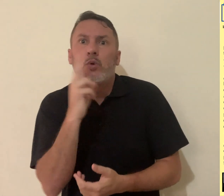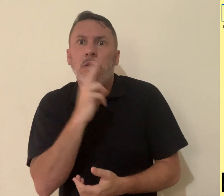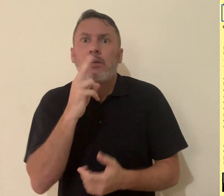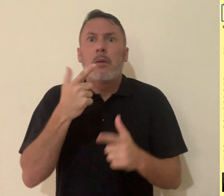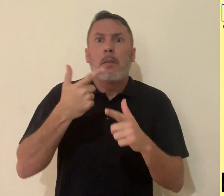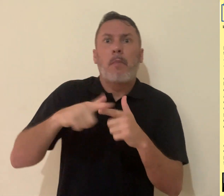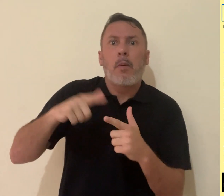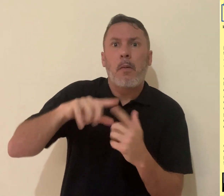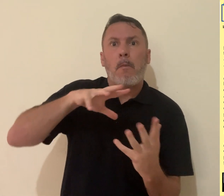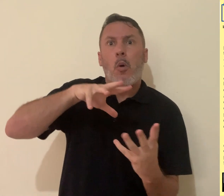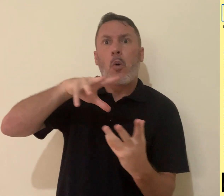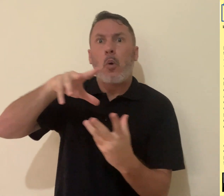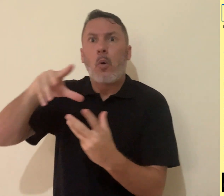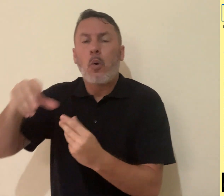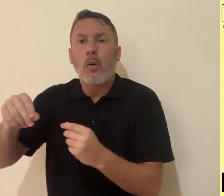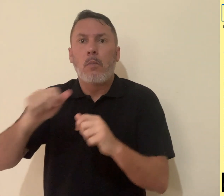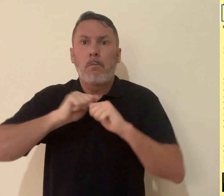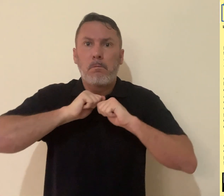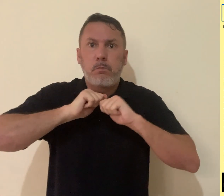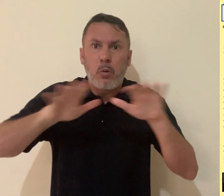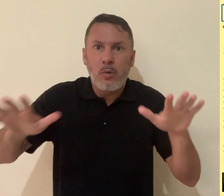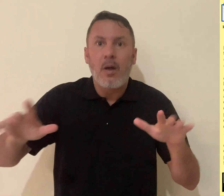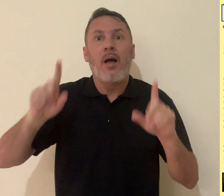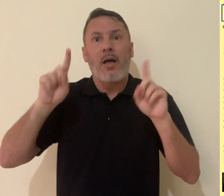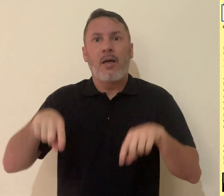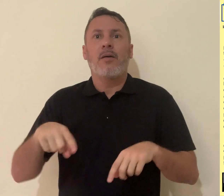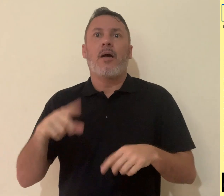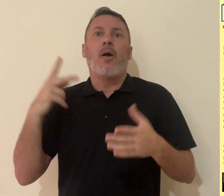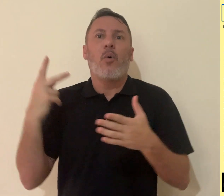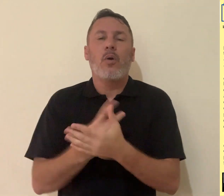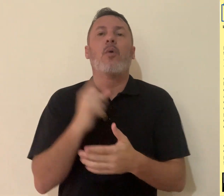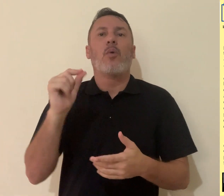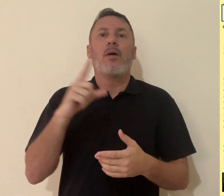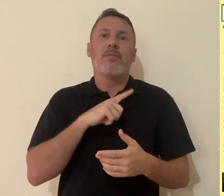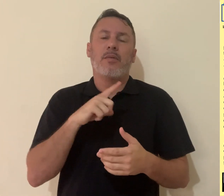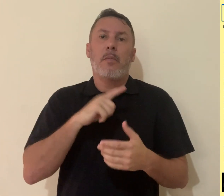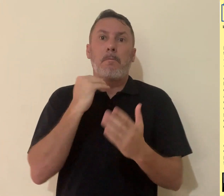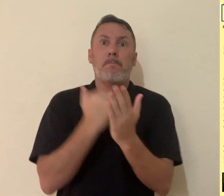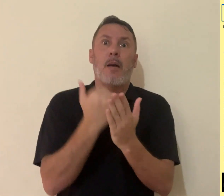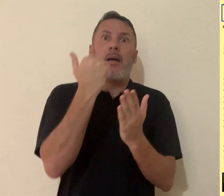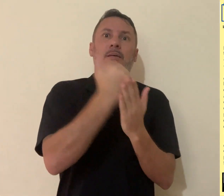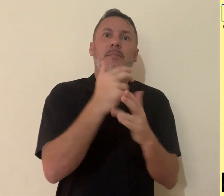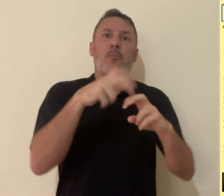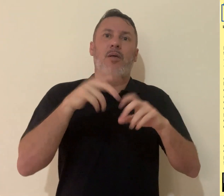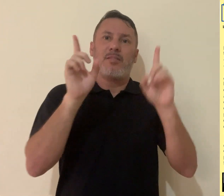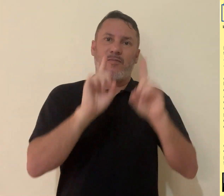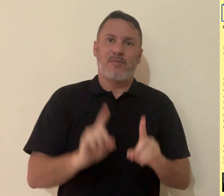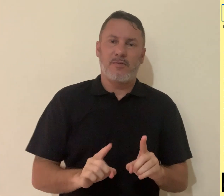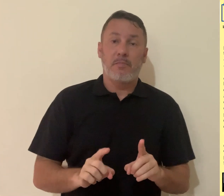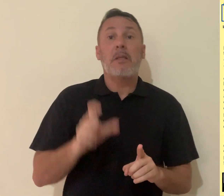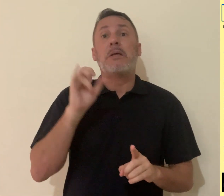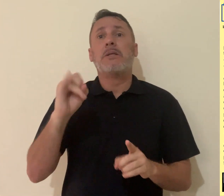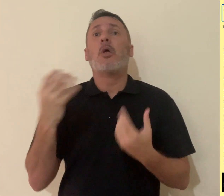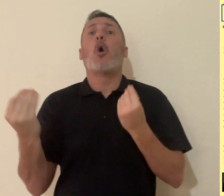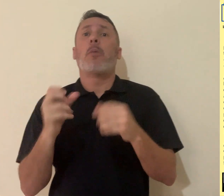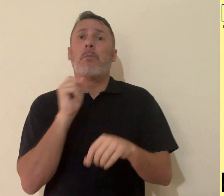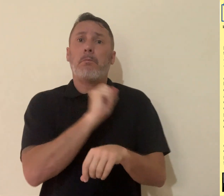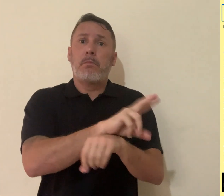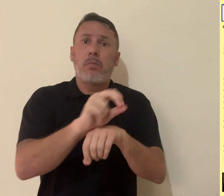de emergência humanitária ocasião em que se encontram em vulnerabilidade agravada seja pelo